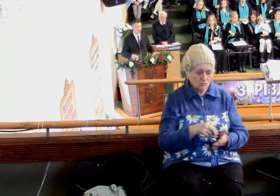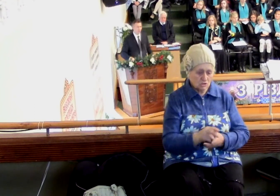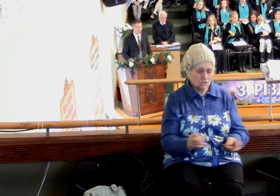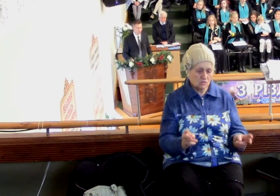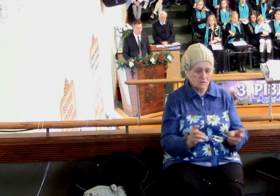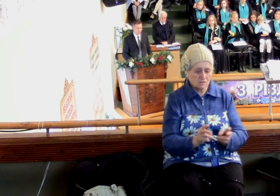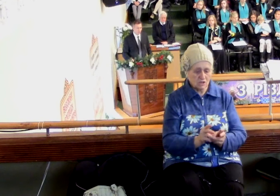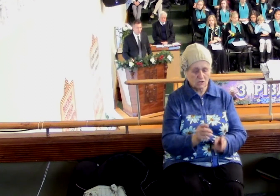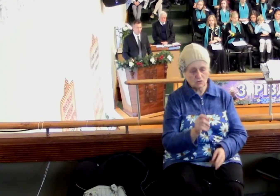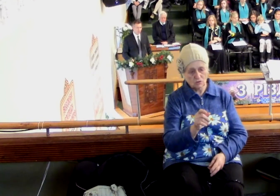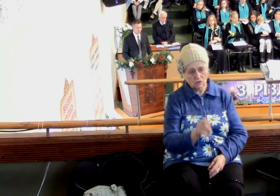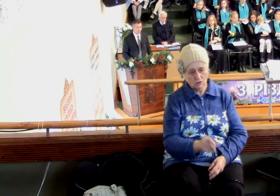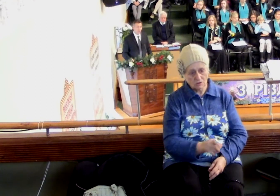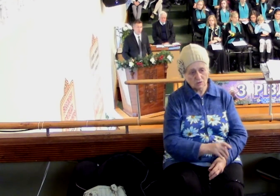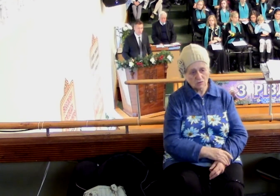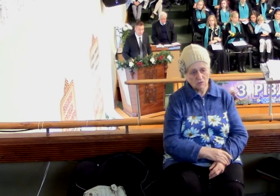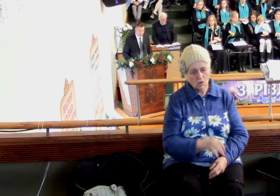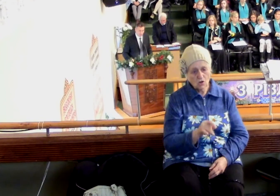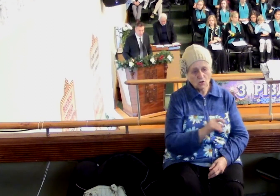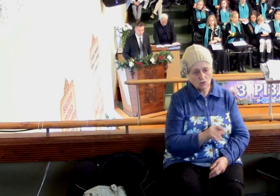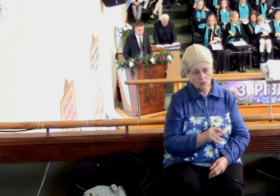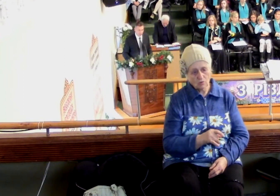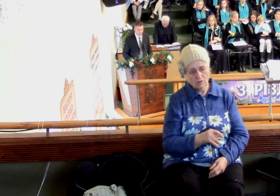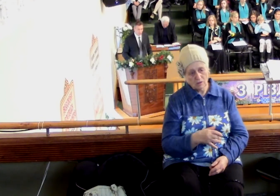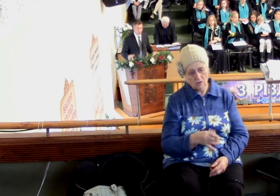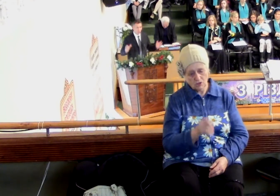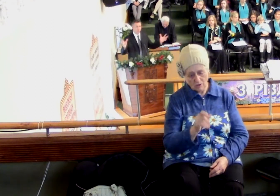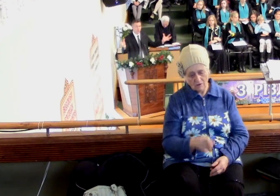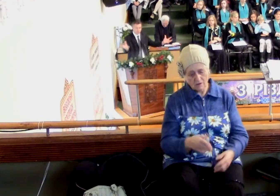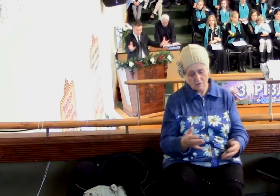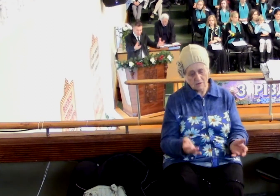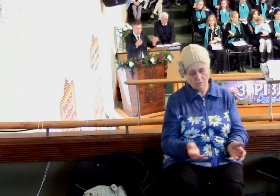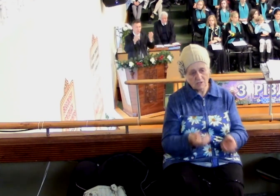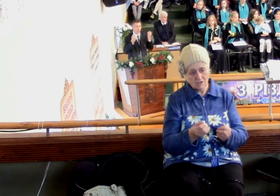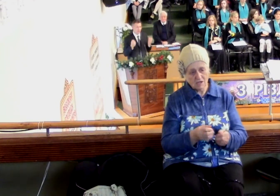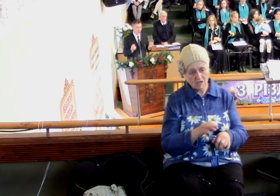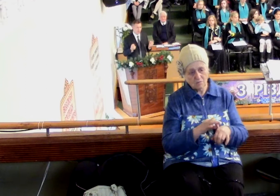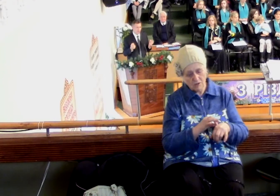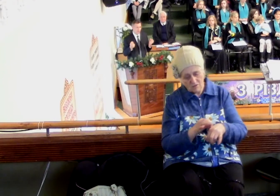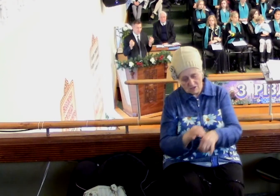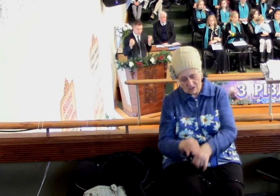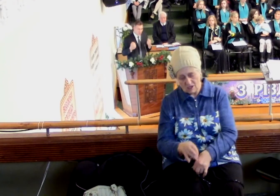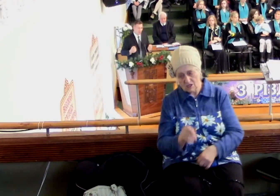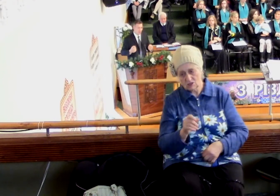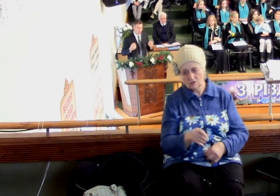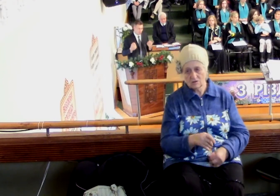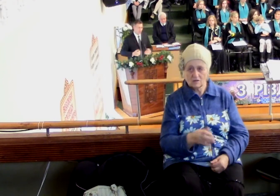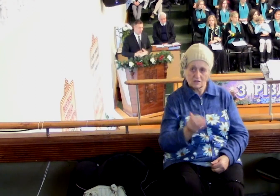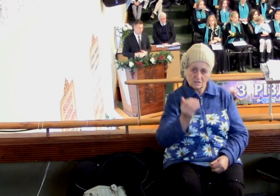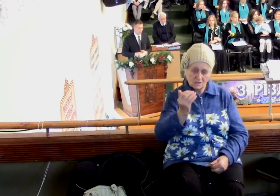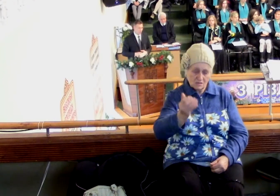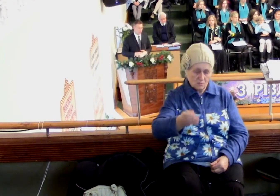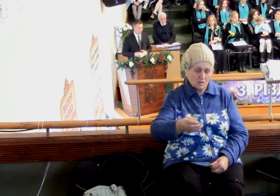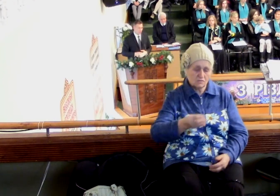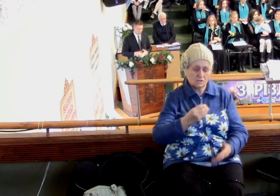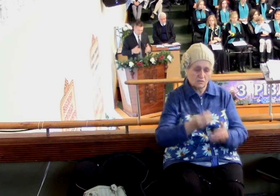навстречу человеку, чтобы спасти человека и чтобы привести человека к себе в